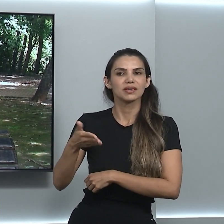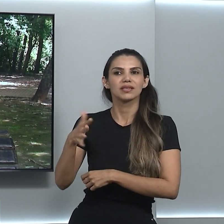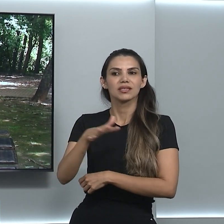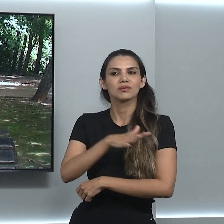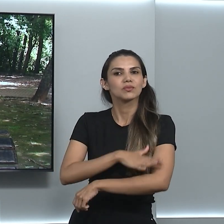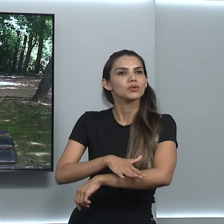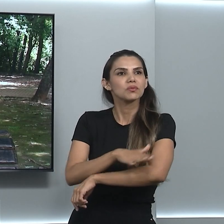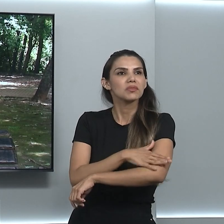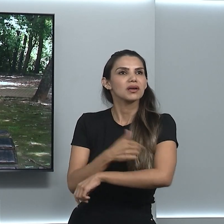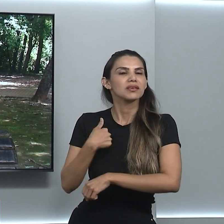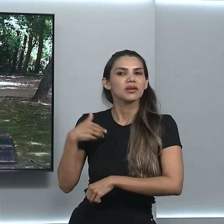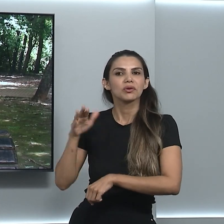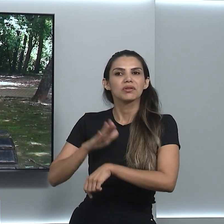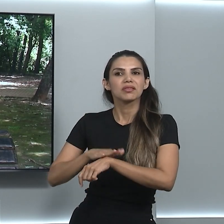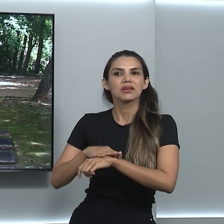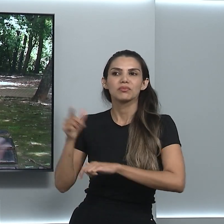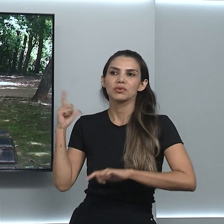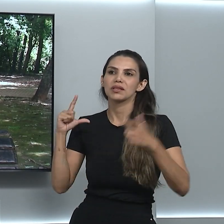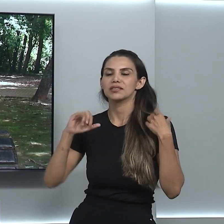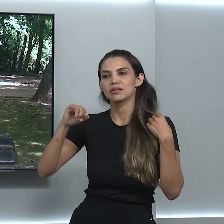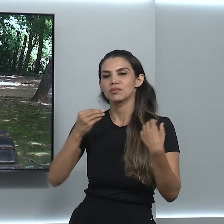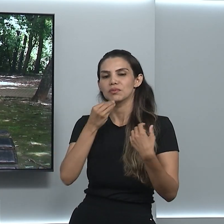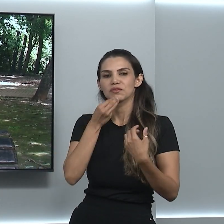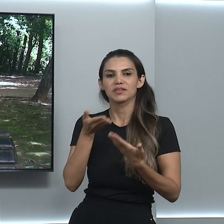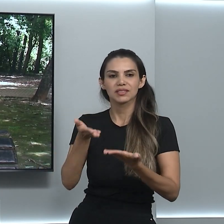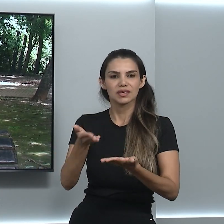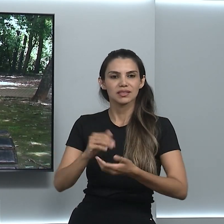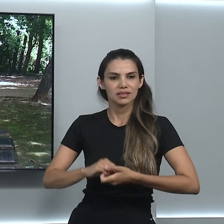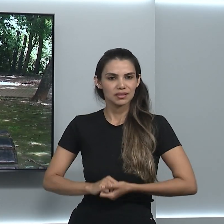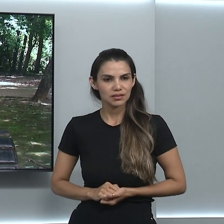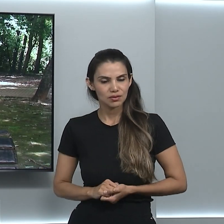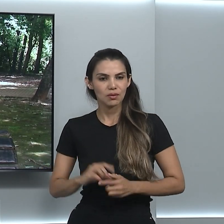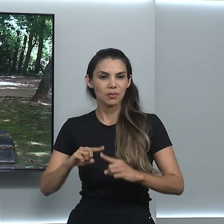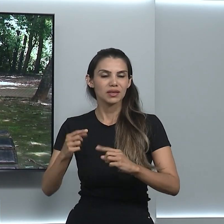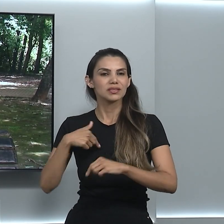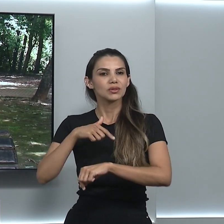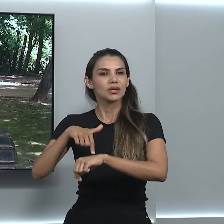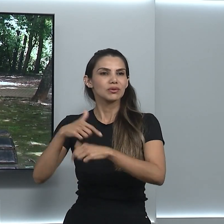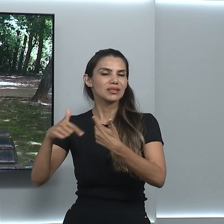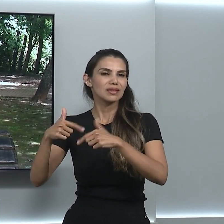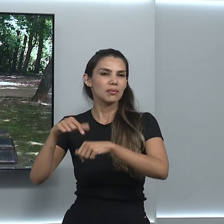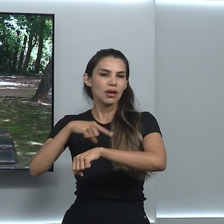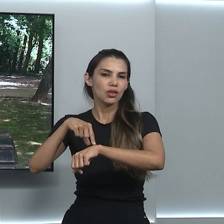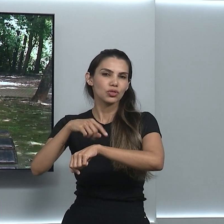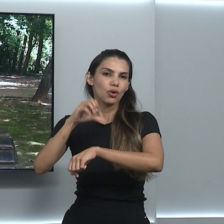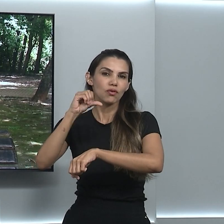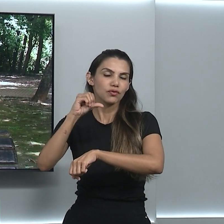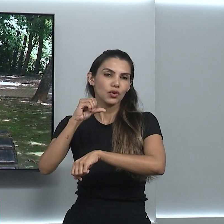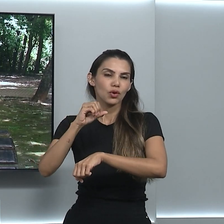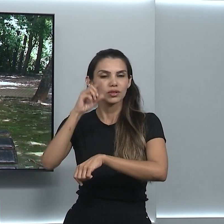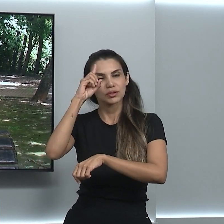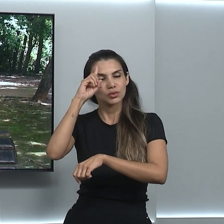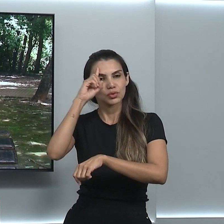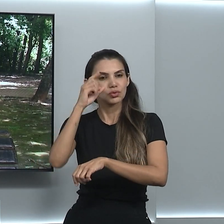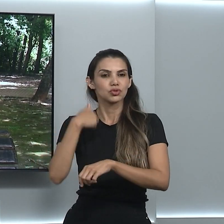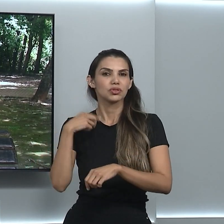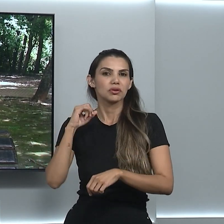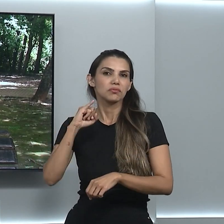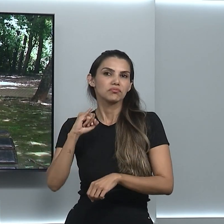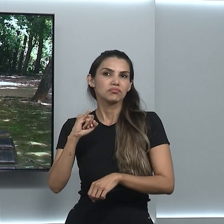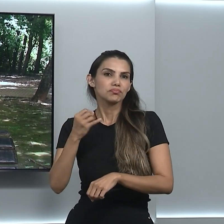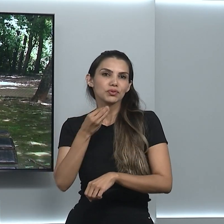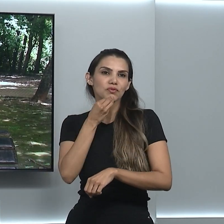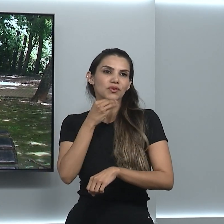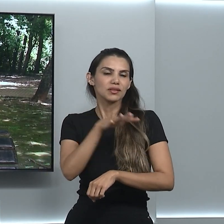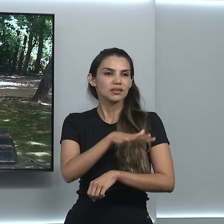eu passo 9, 10, 11 horas do meu dia dentro do meu trabalho. Então é impossível eu perceber de forma crítica uma realidade na qual eu não